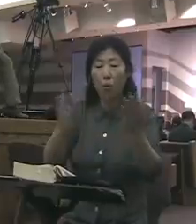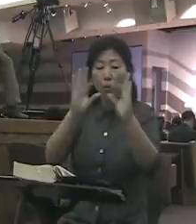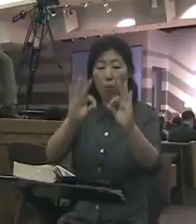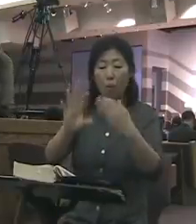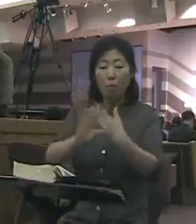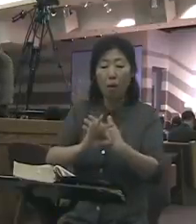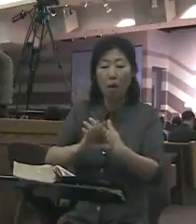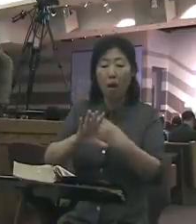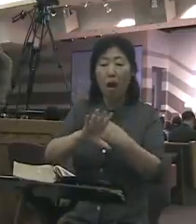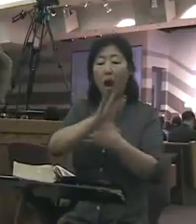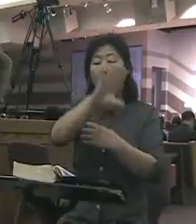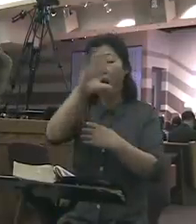뜸뜸이 나타나셨어요.